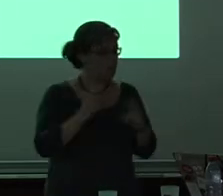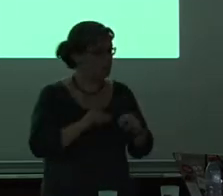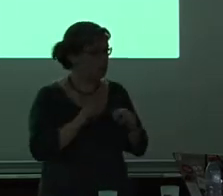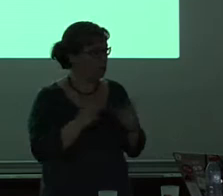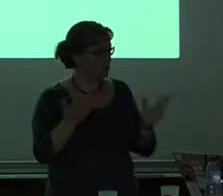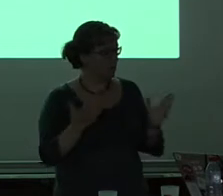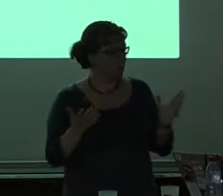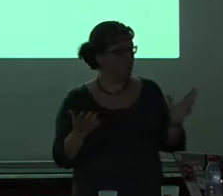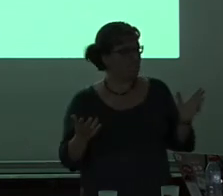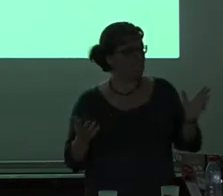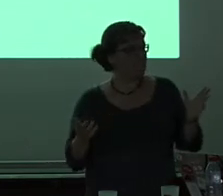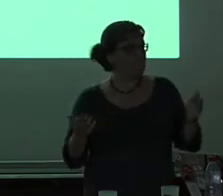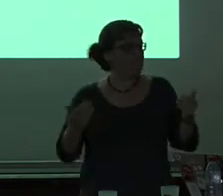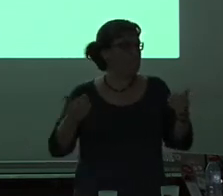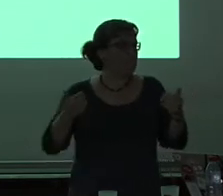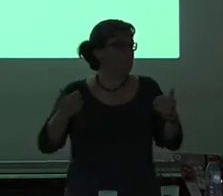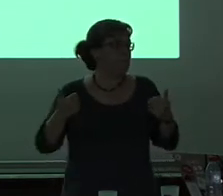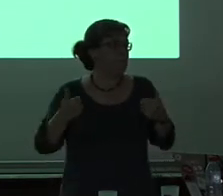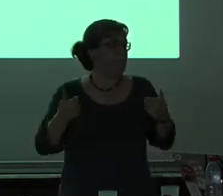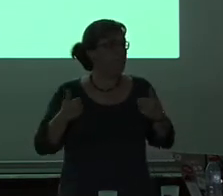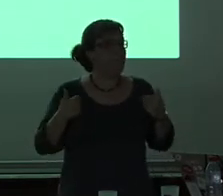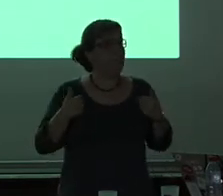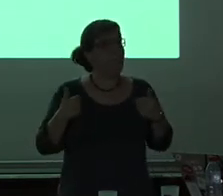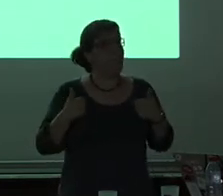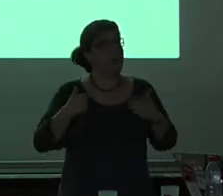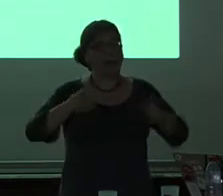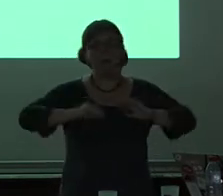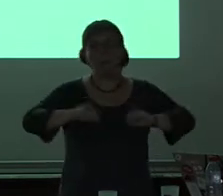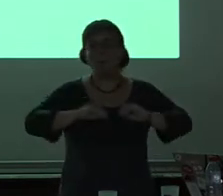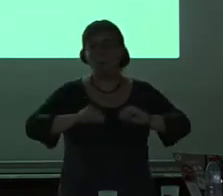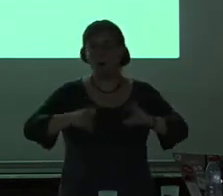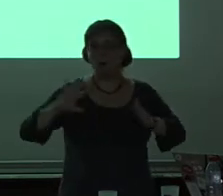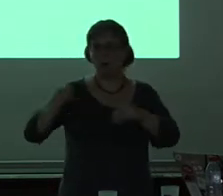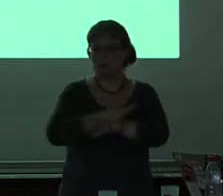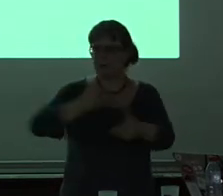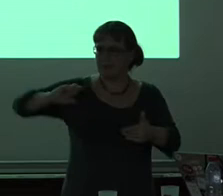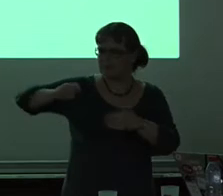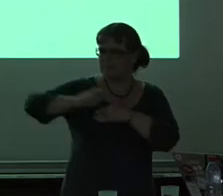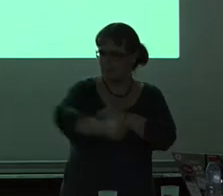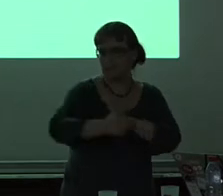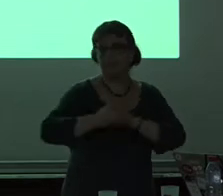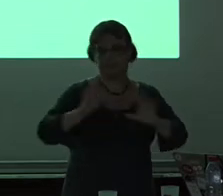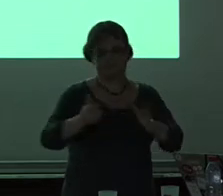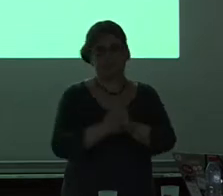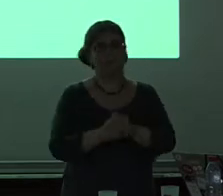j'aimerais vous expliquer comment moi j'ai mis en pratique tout ça à travers les cours que j'ai pu faire. J'ai créé pour